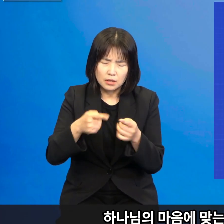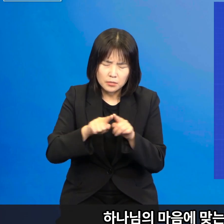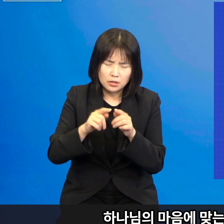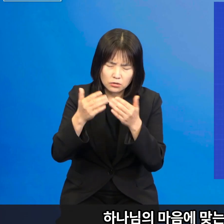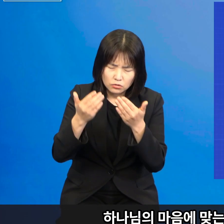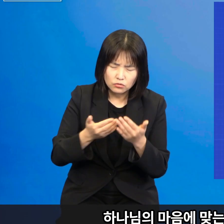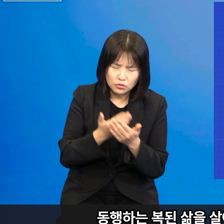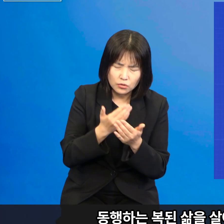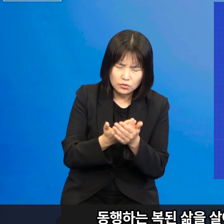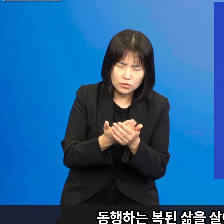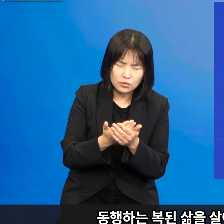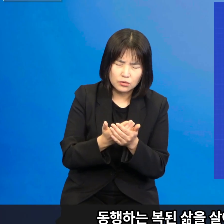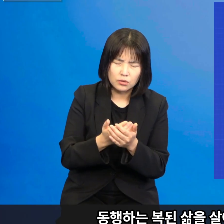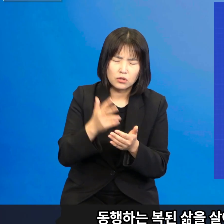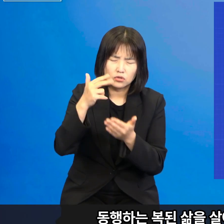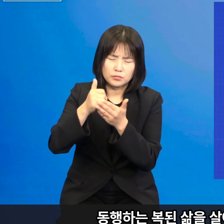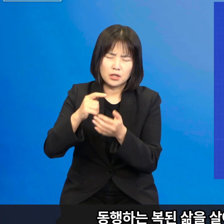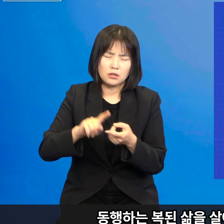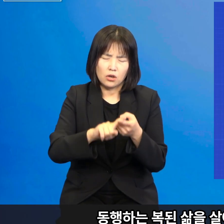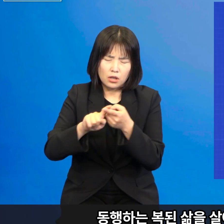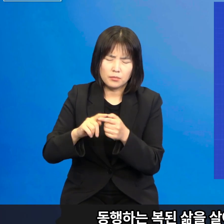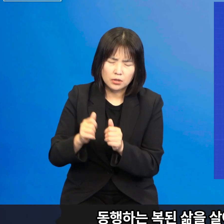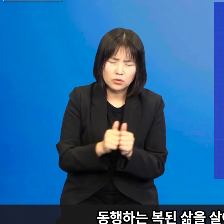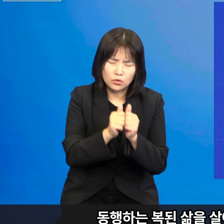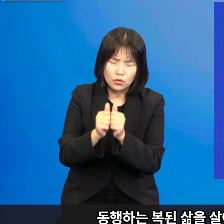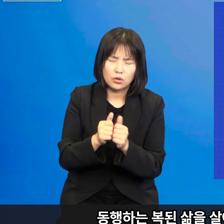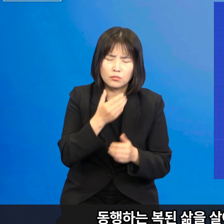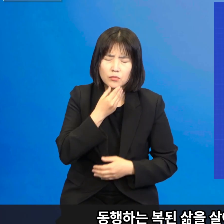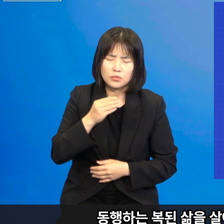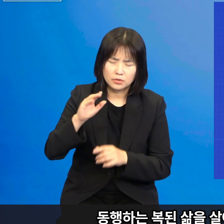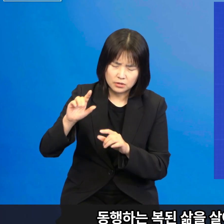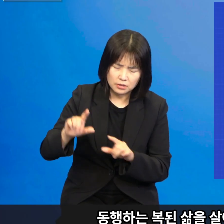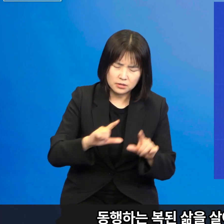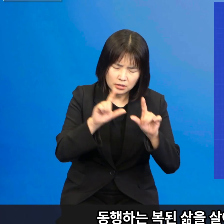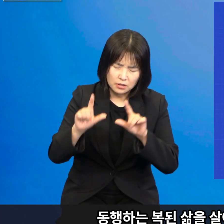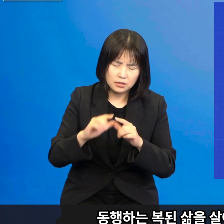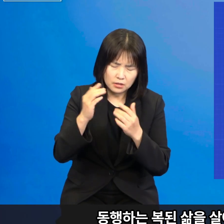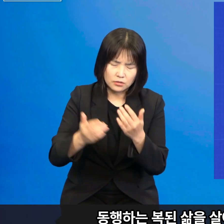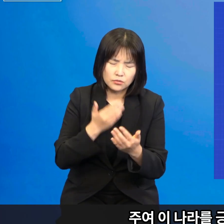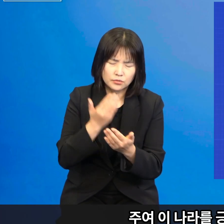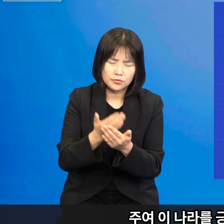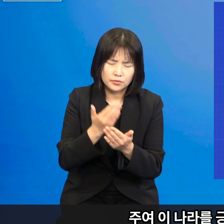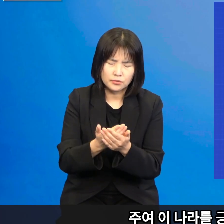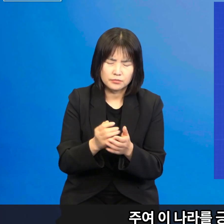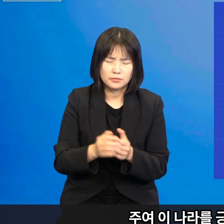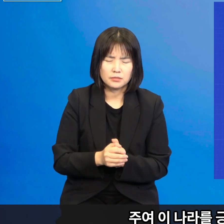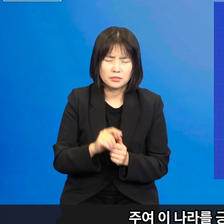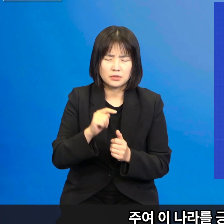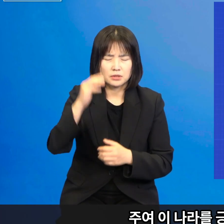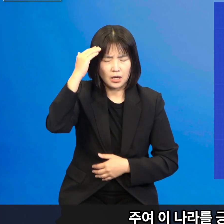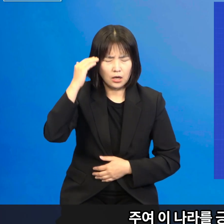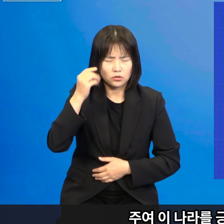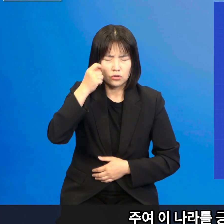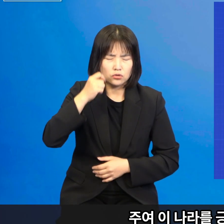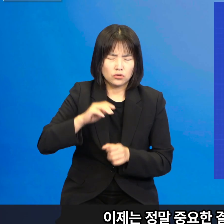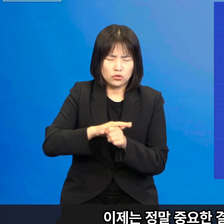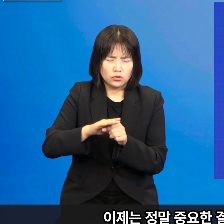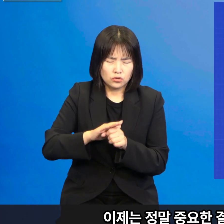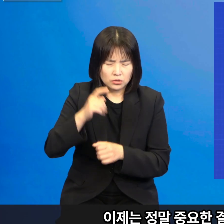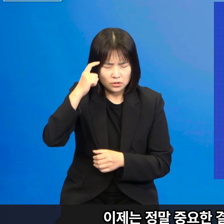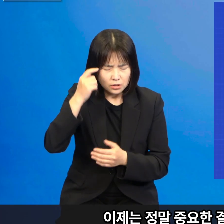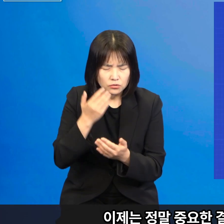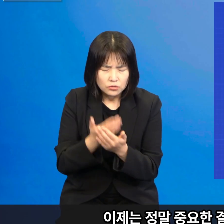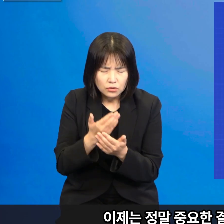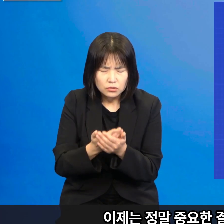사람, 주님과 연합하여 동행하는 복된 삶을 살아가게 하여 주시옵소서. 주여, 이 나라를 긍휼히 여겨 주셔서 이제